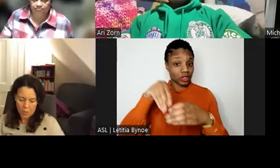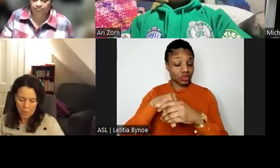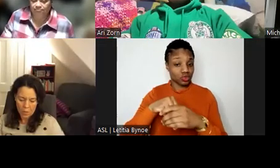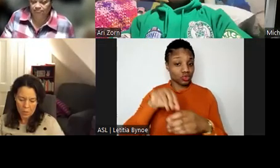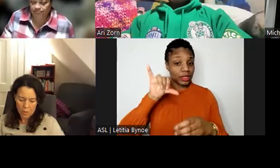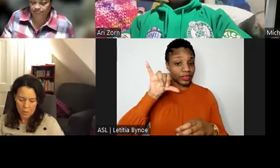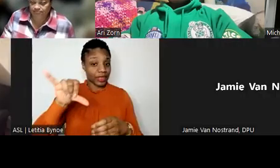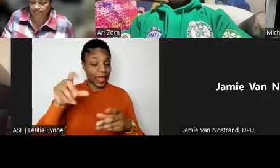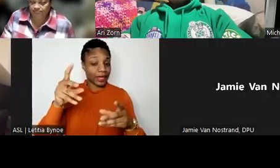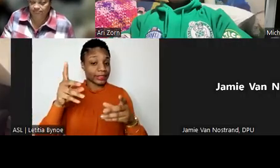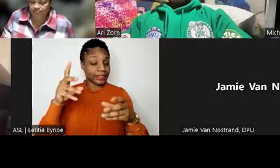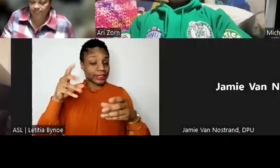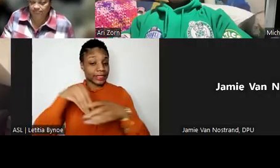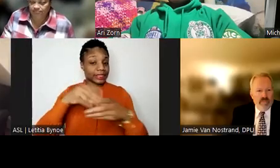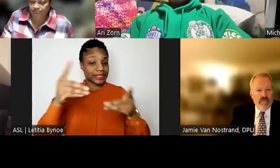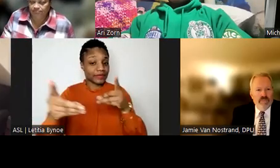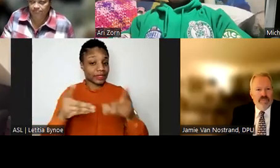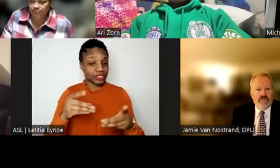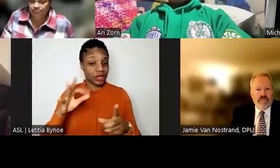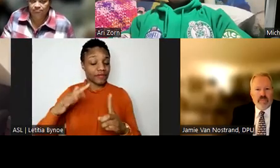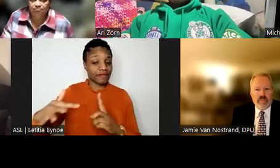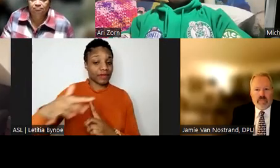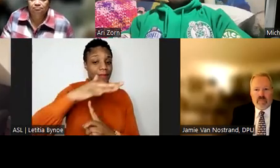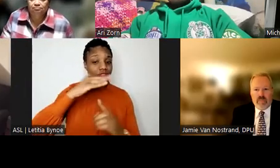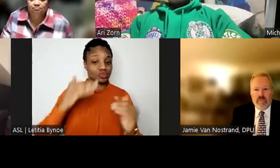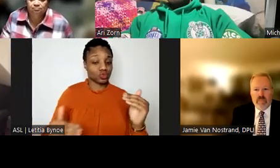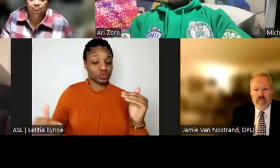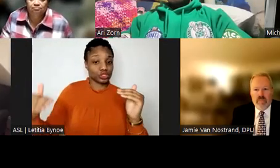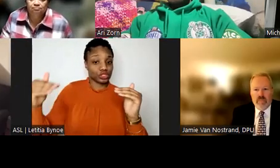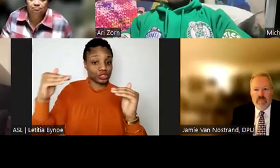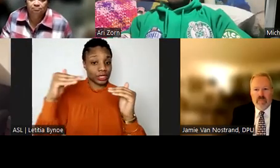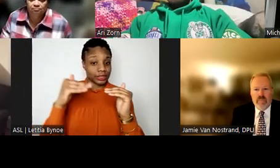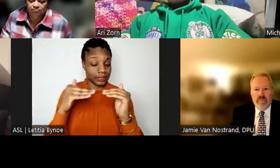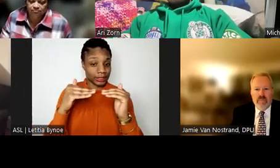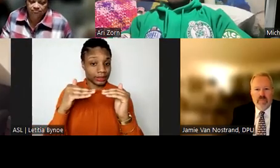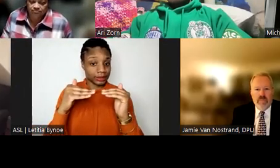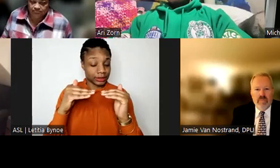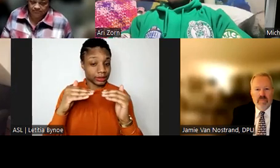seniors eh que están buscando por apartamentos